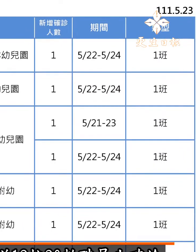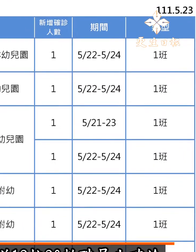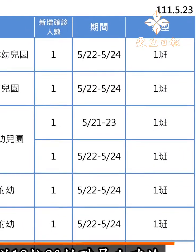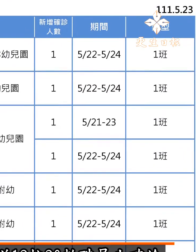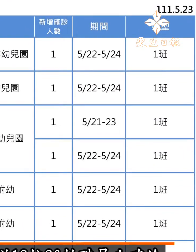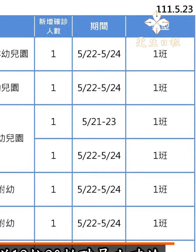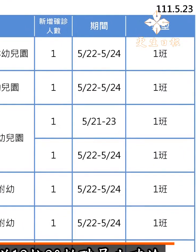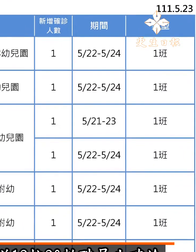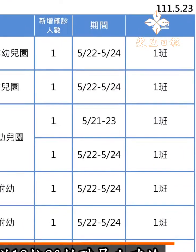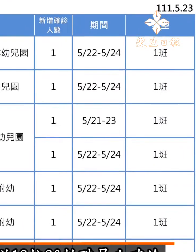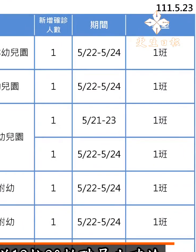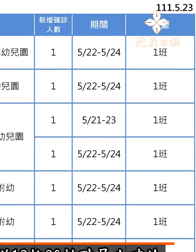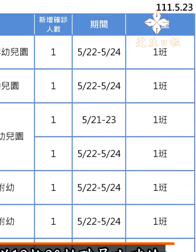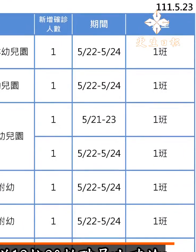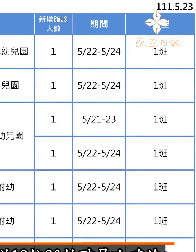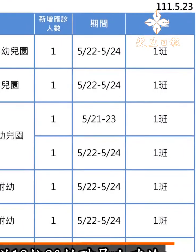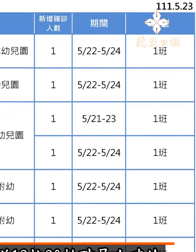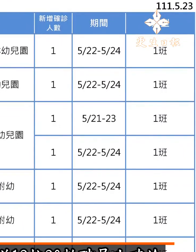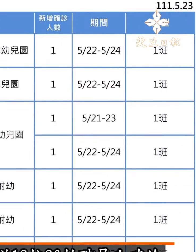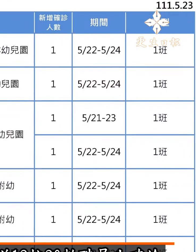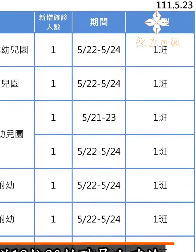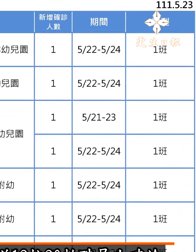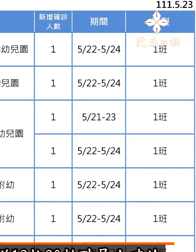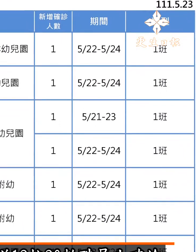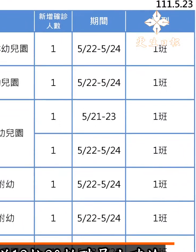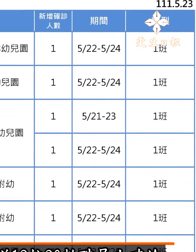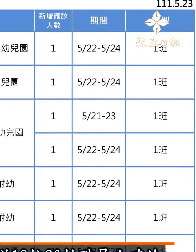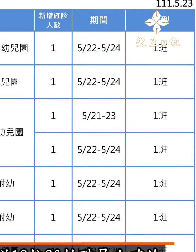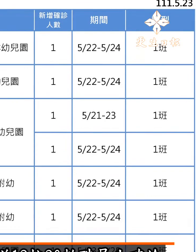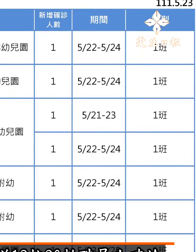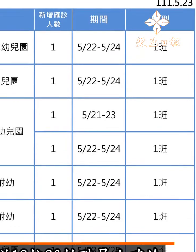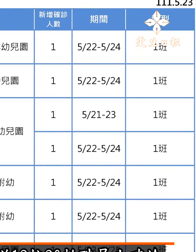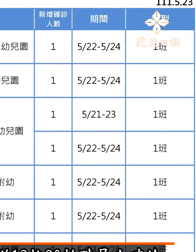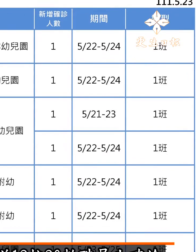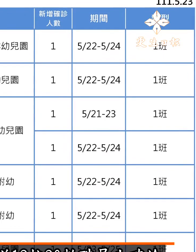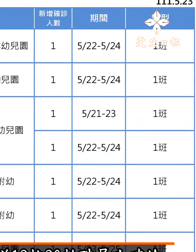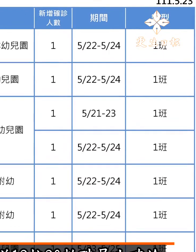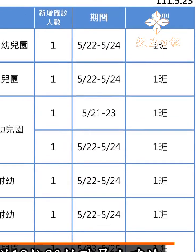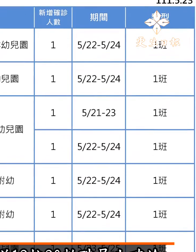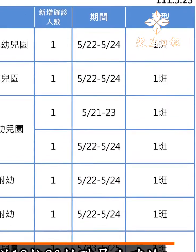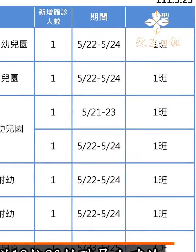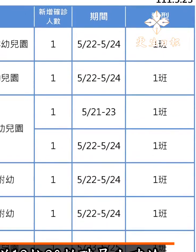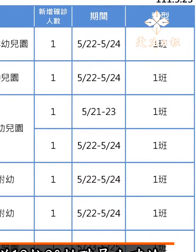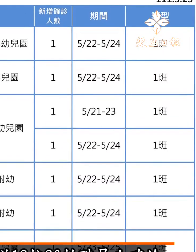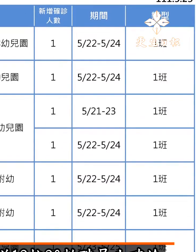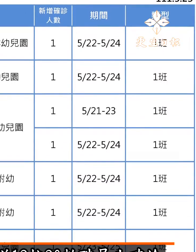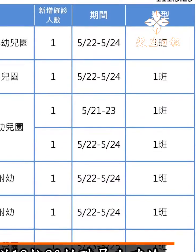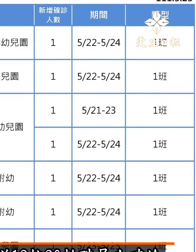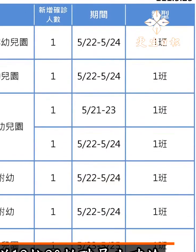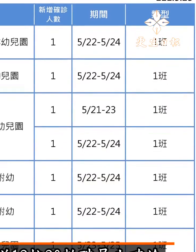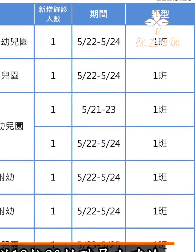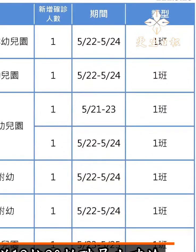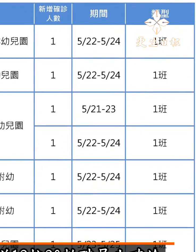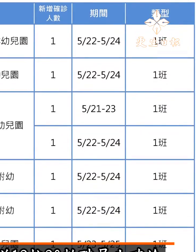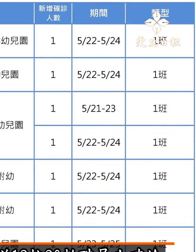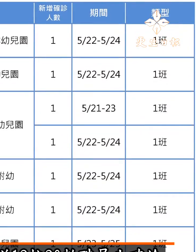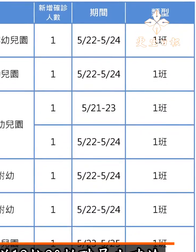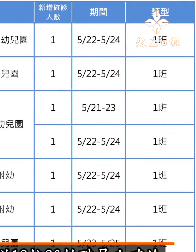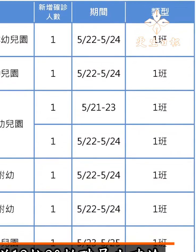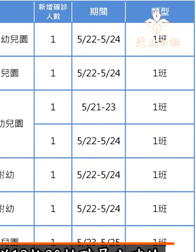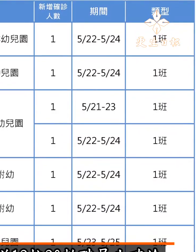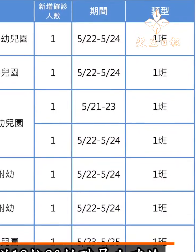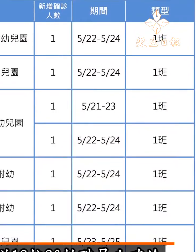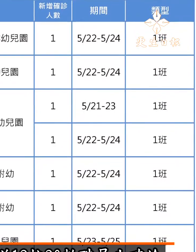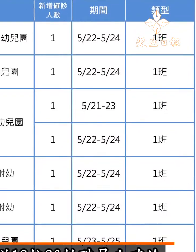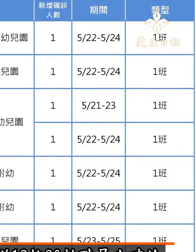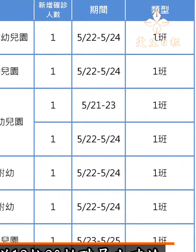美伦国中1所学校，那新增1位确诊孩子。在国小端的部分呢，则有中原国小